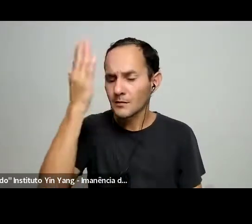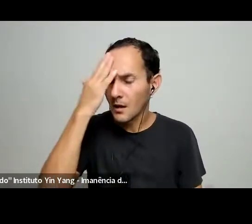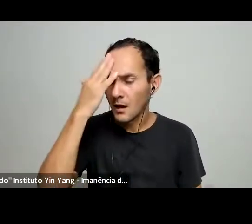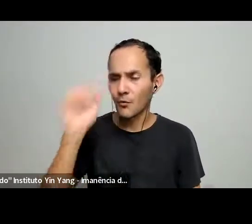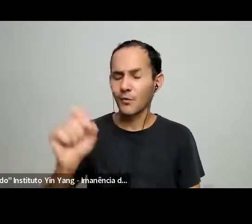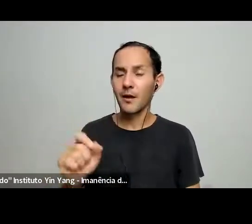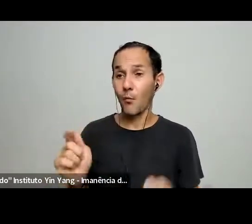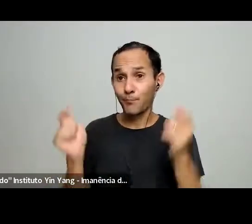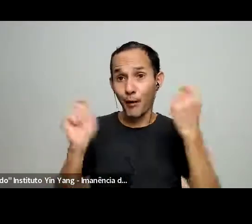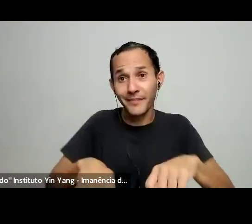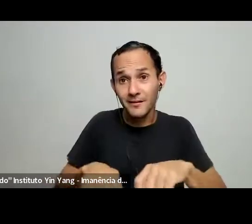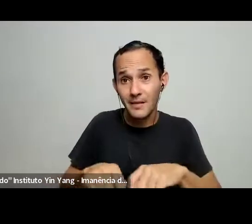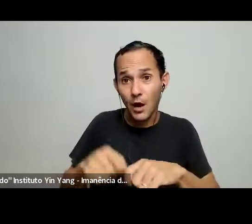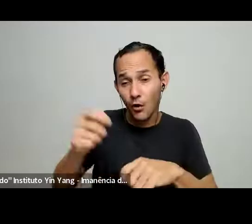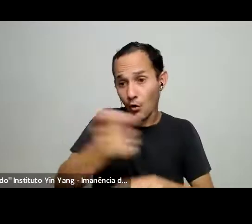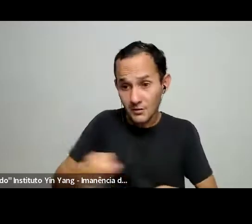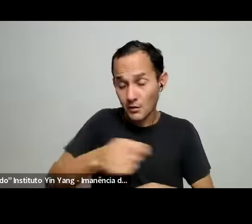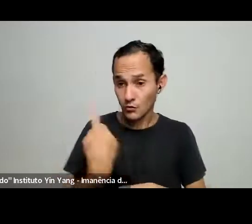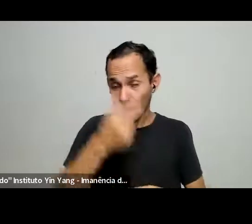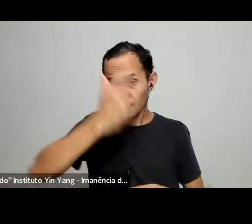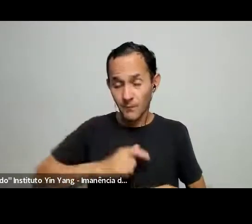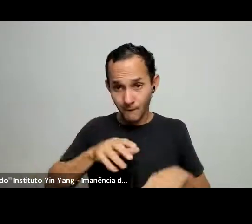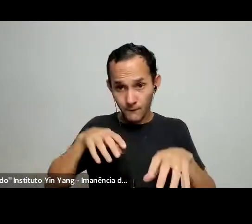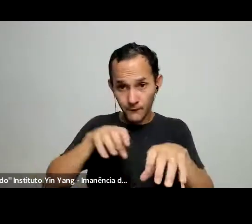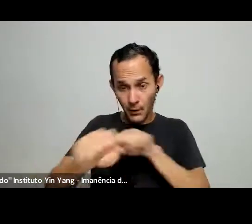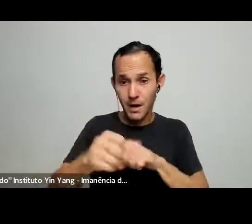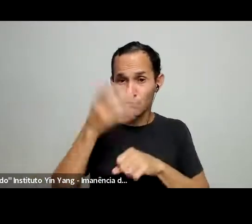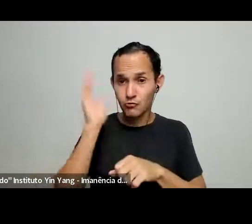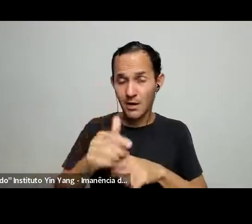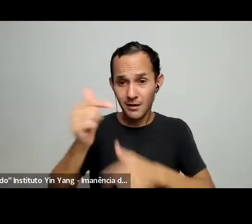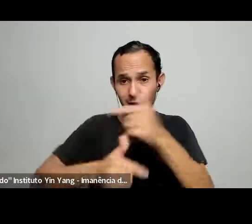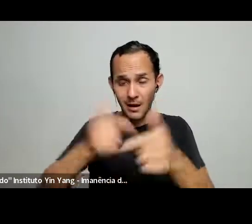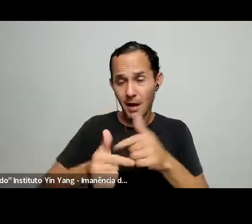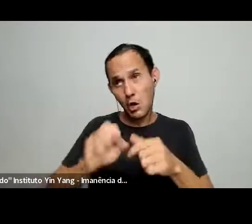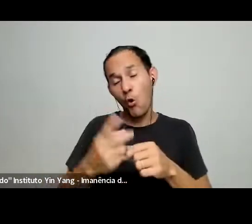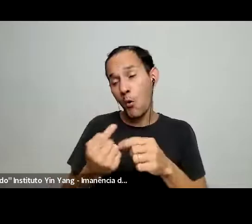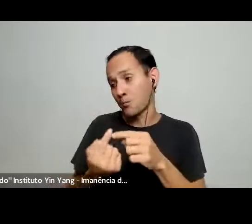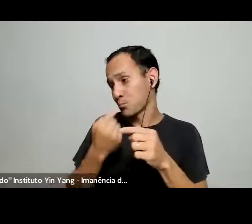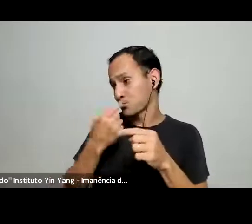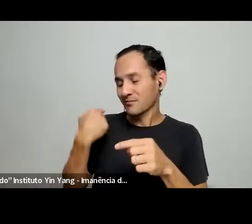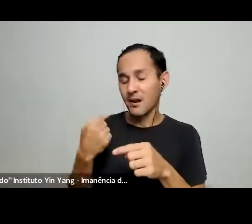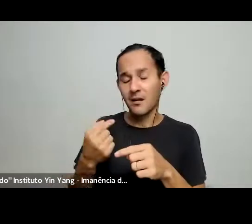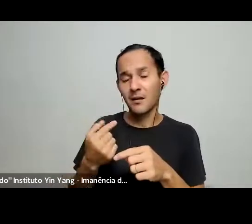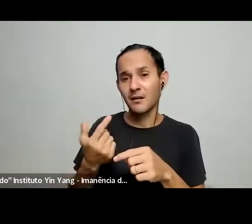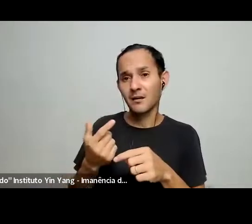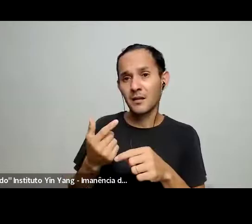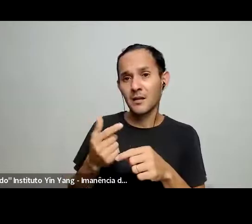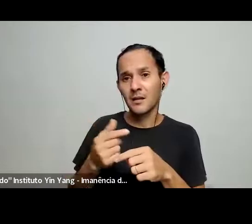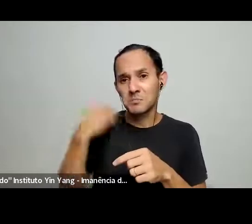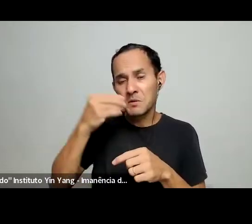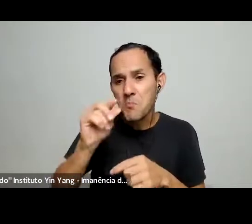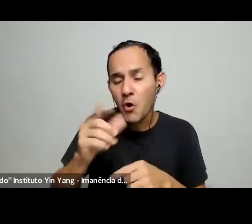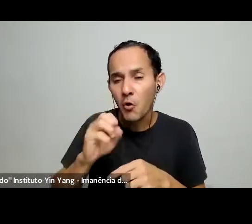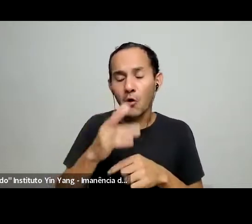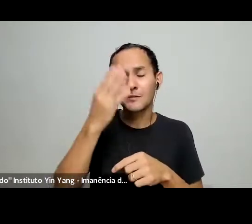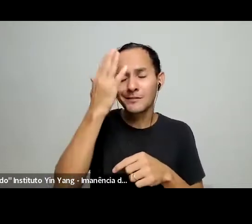das constelações. Nós que somos consteladores, quem está envolvido com isso há pouco tempo e há muito tempo, sabe que a gente não precisaria